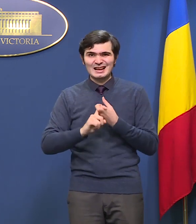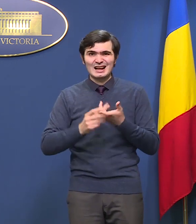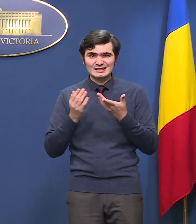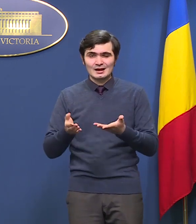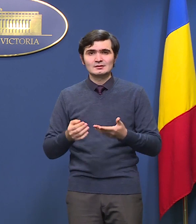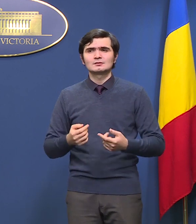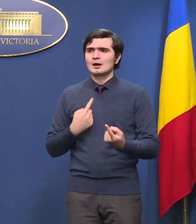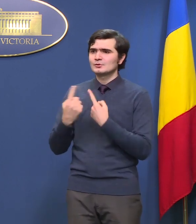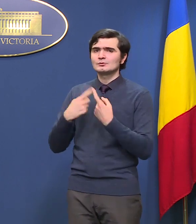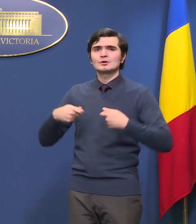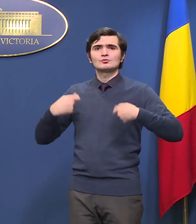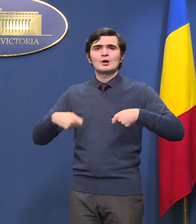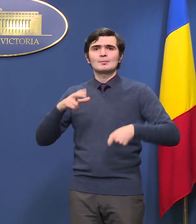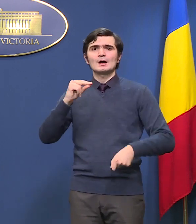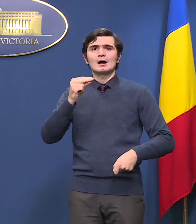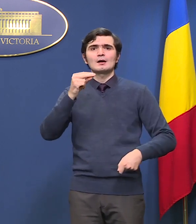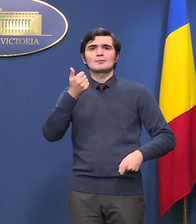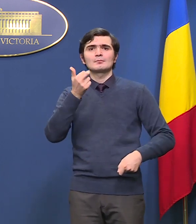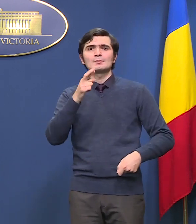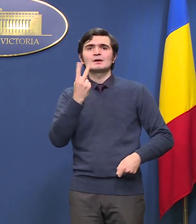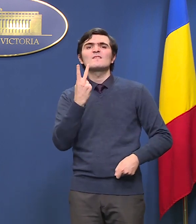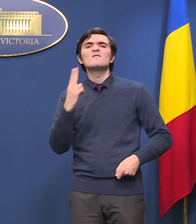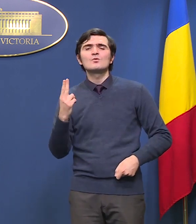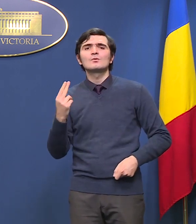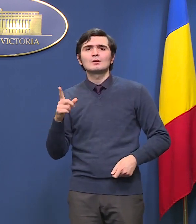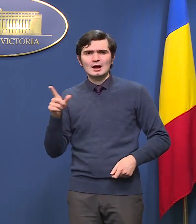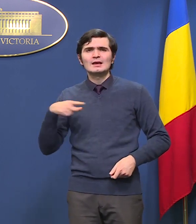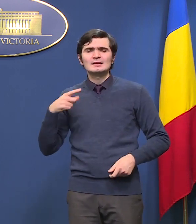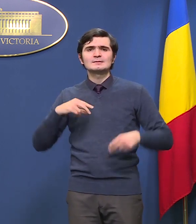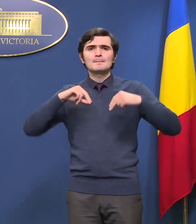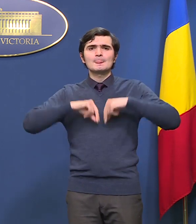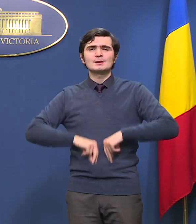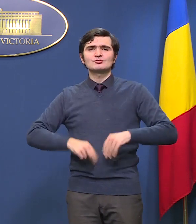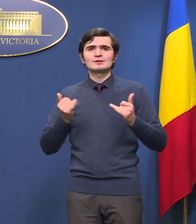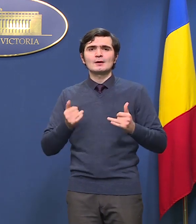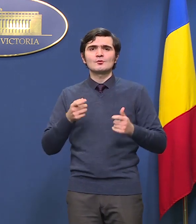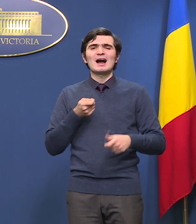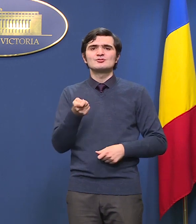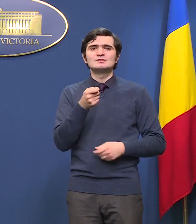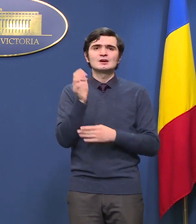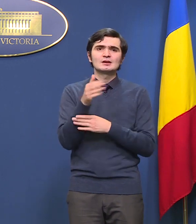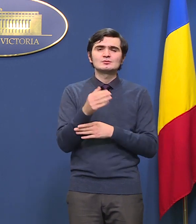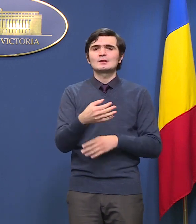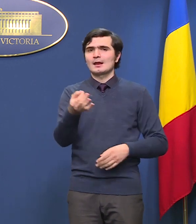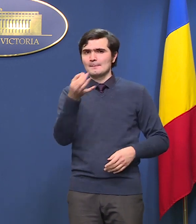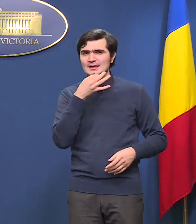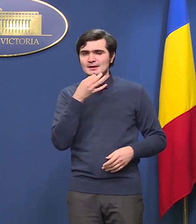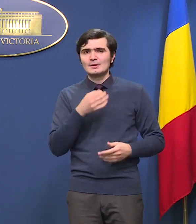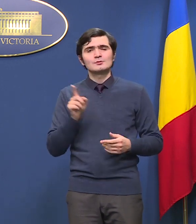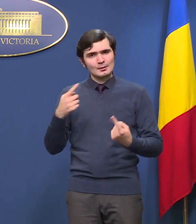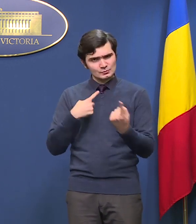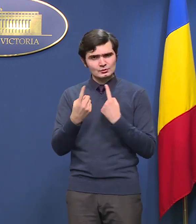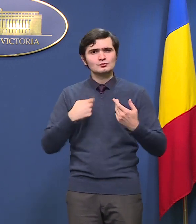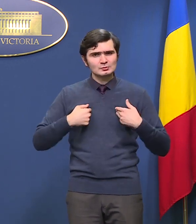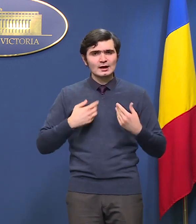vorbit și cu doamna Pârbu, care deține actualmente funcția de președinte la Agenția Națională Medicamentul, tocmai